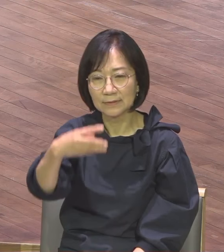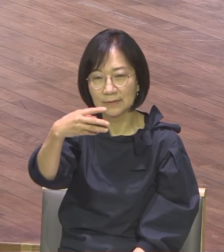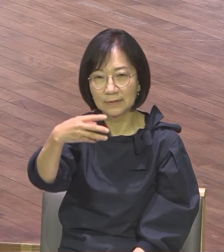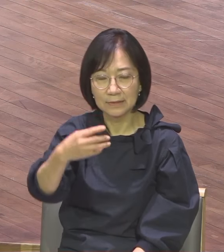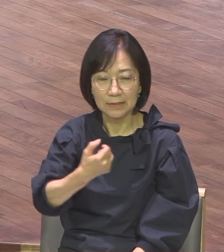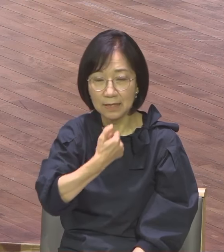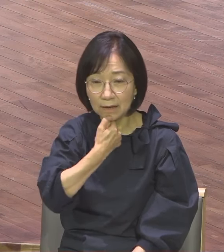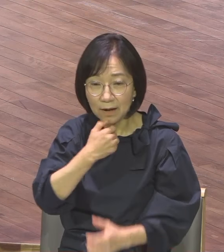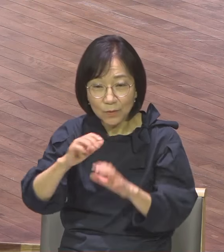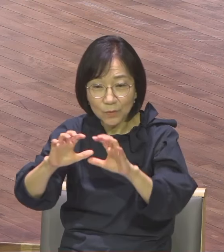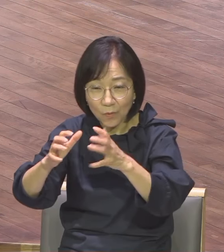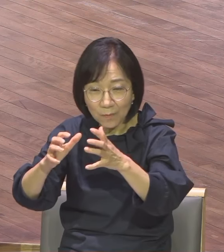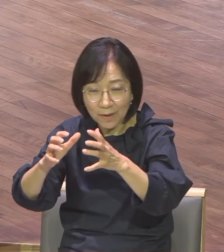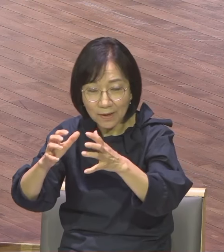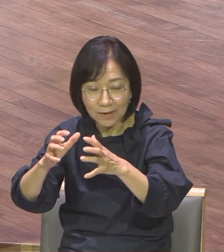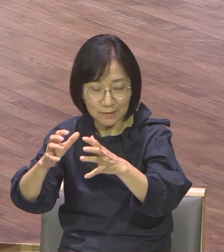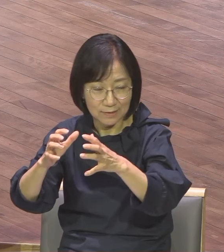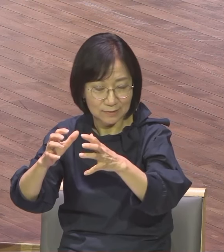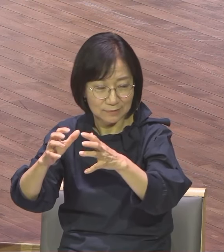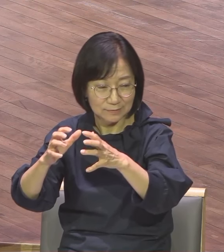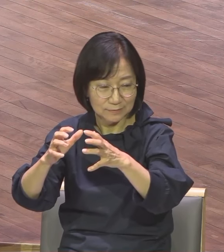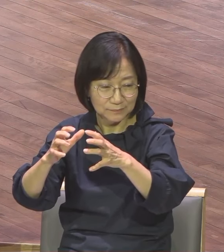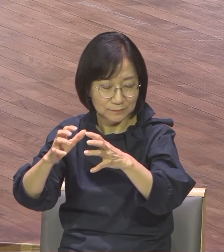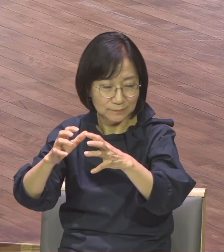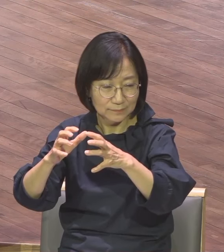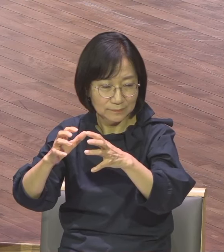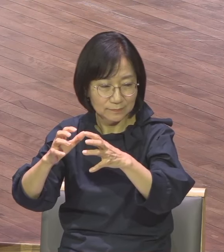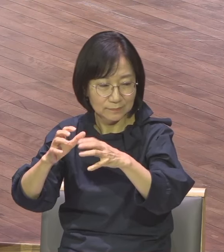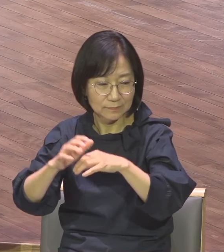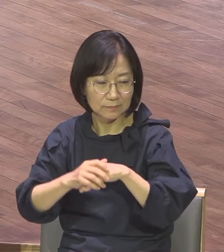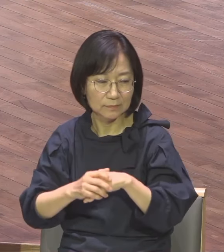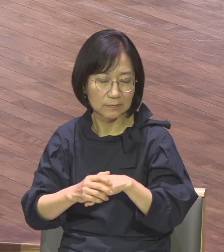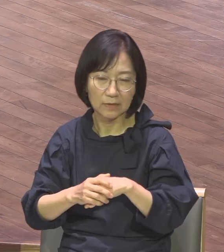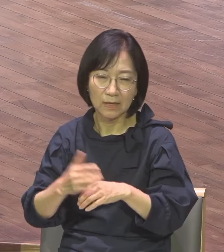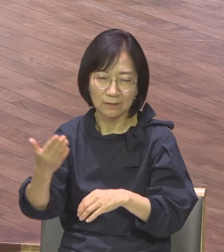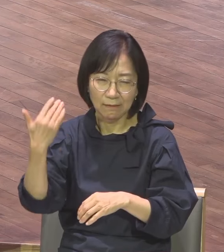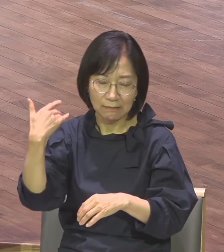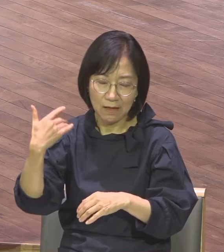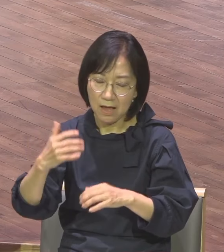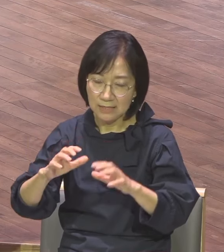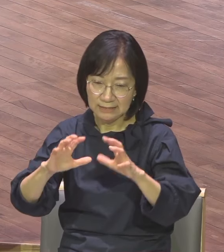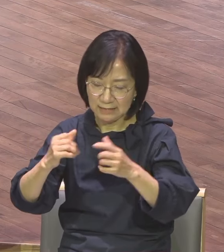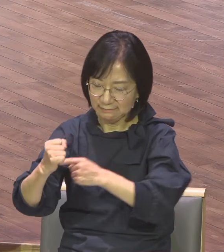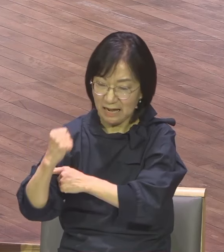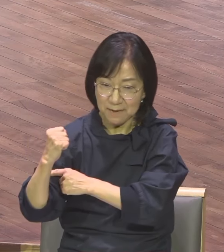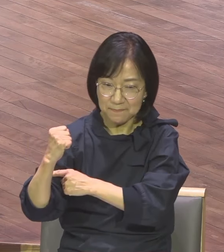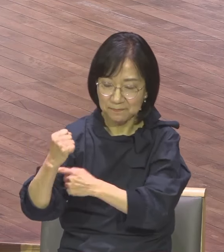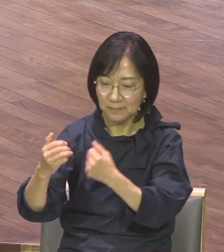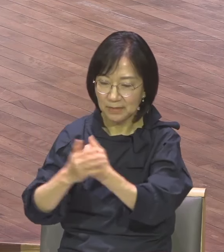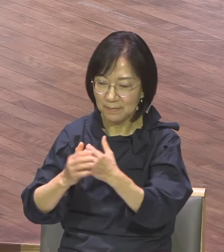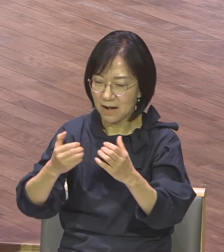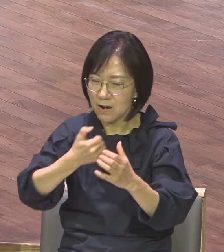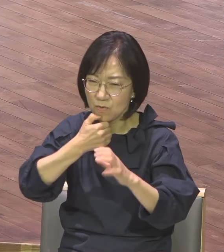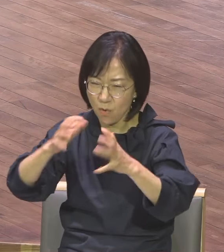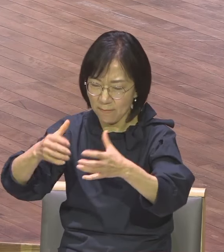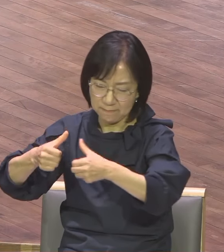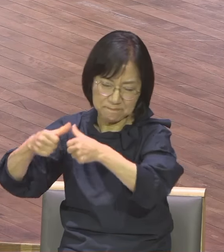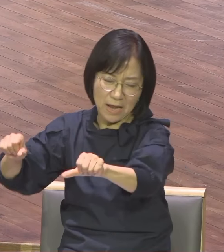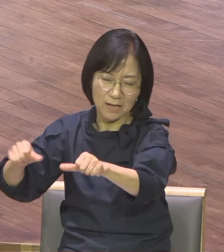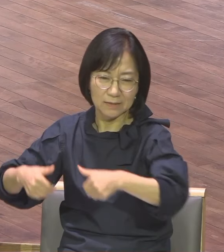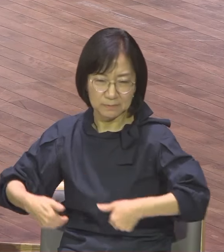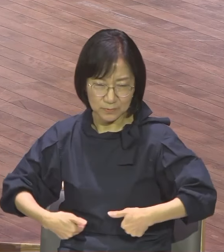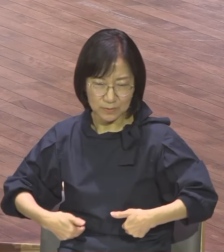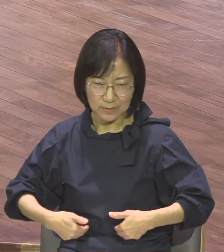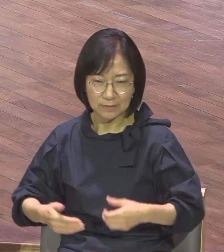로마들 바울이 왜 로마를 보아야 되냐. 로마가 최강대 이걸 무너뜨려야 되는데 물론 거기서